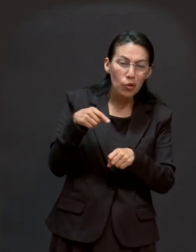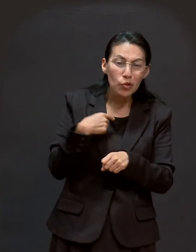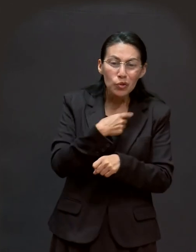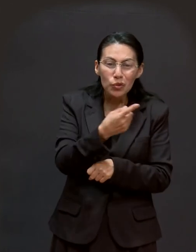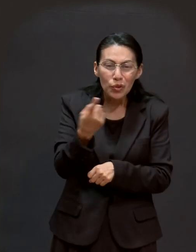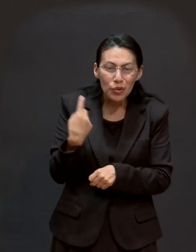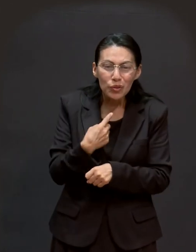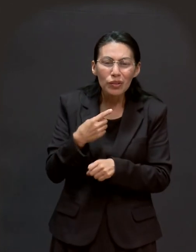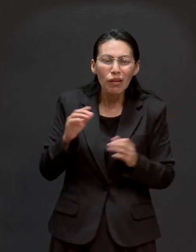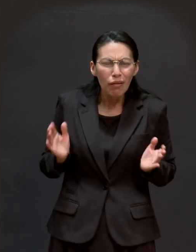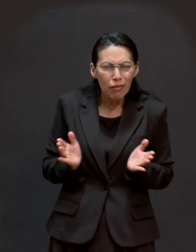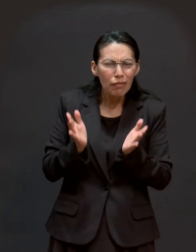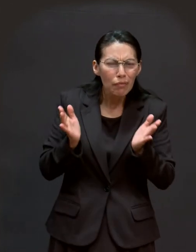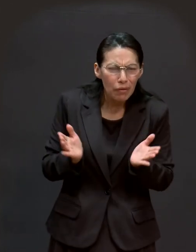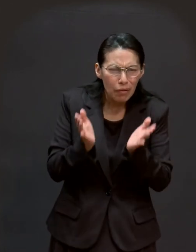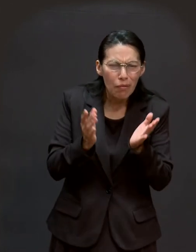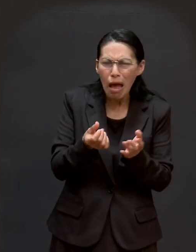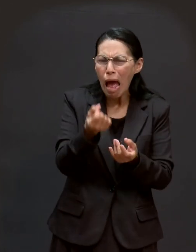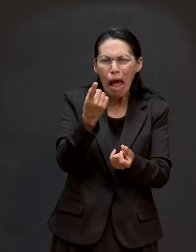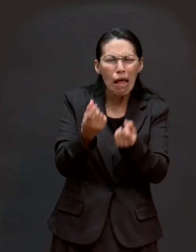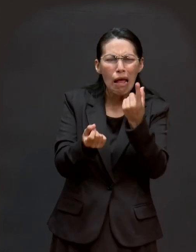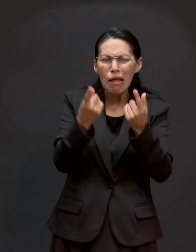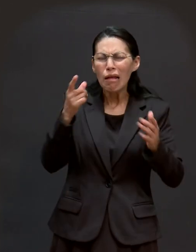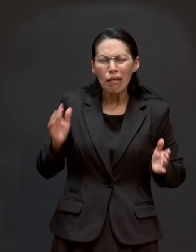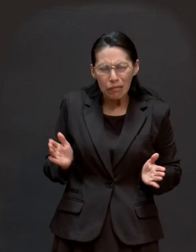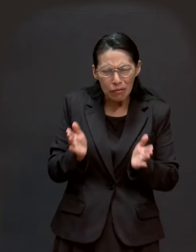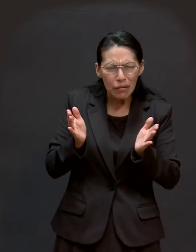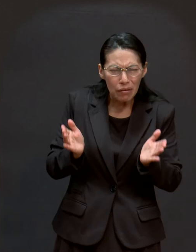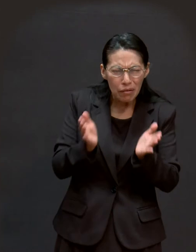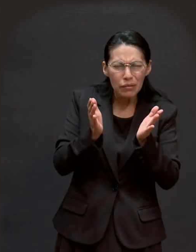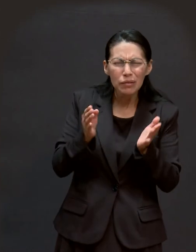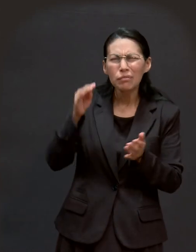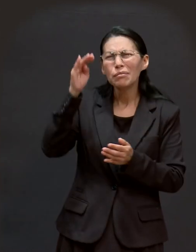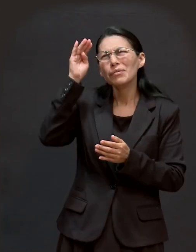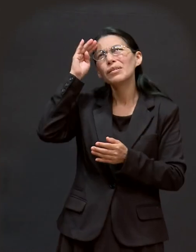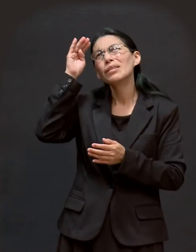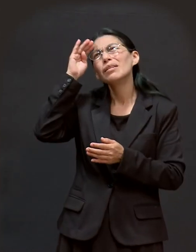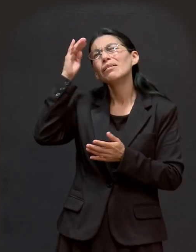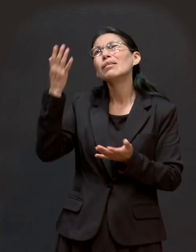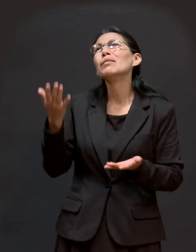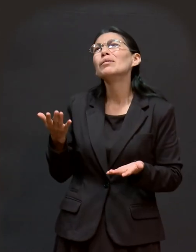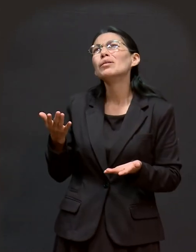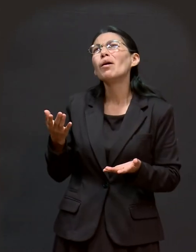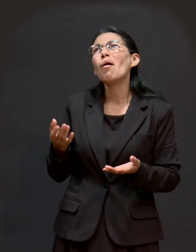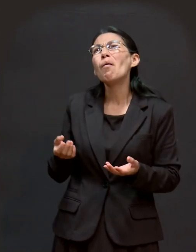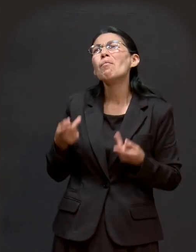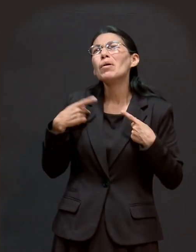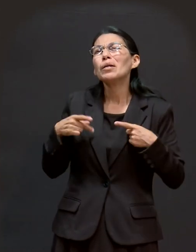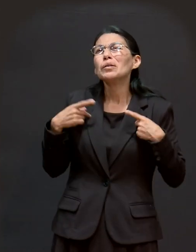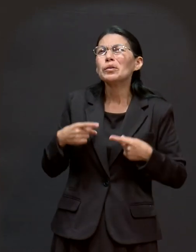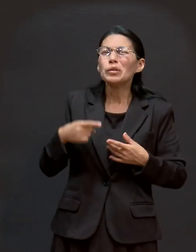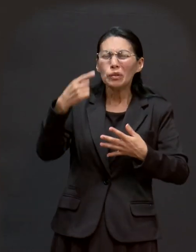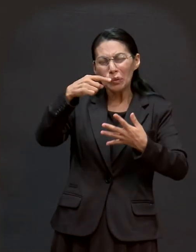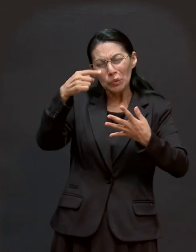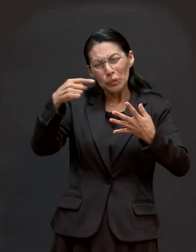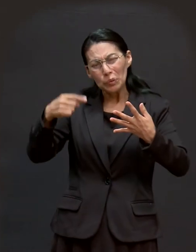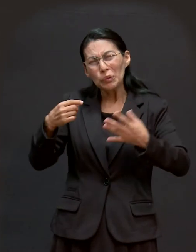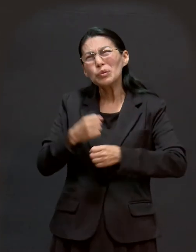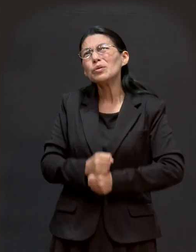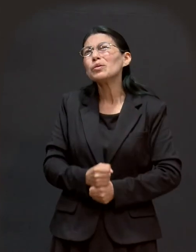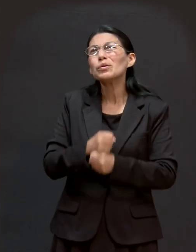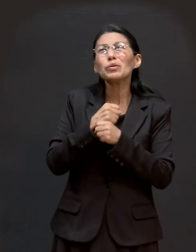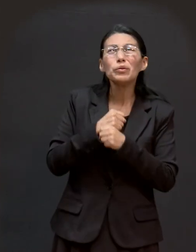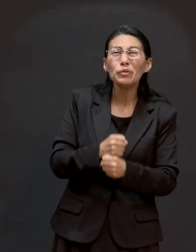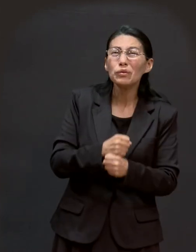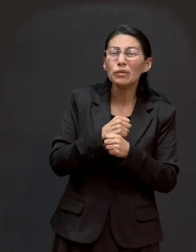cada día una persona para animar a alguien a quien darle la mano y regresamos pensando cuántos